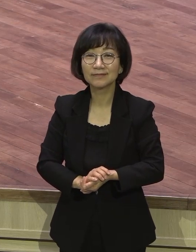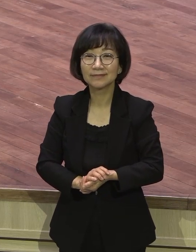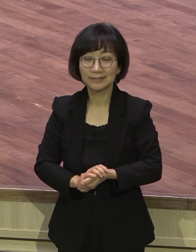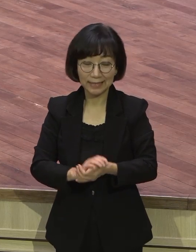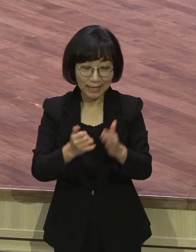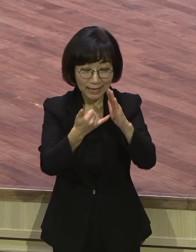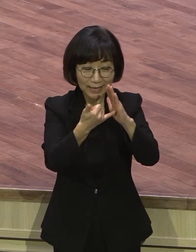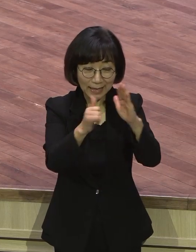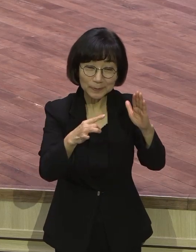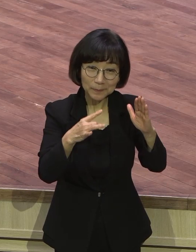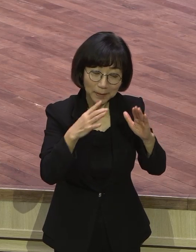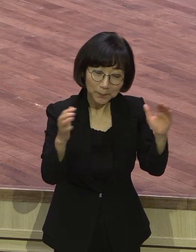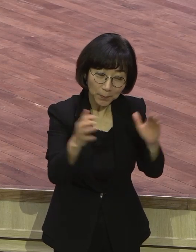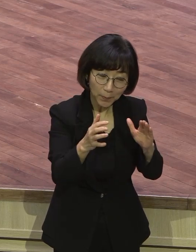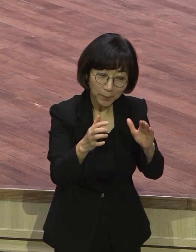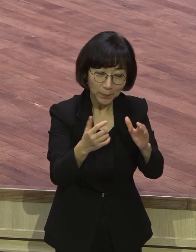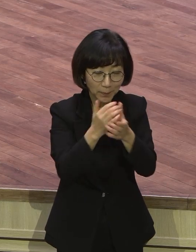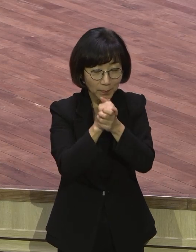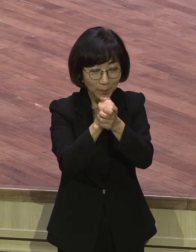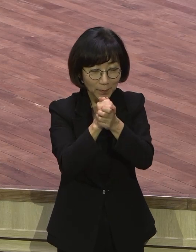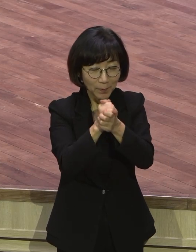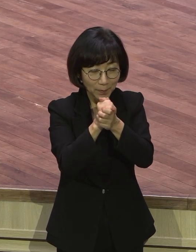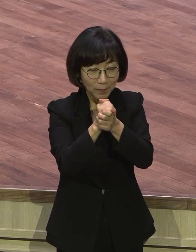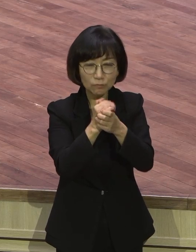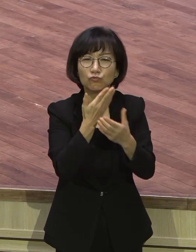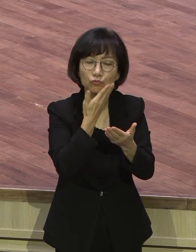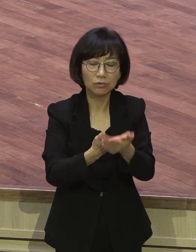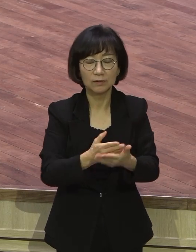가족끼리 모여서 함께 기도하는 게 굉장히 중요해요.